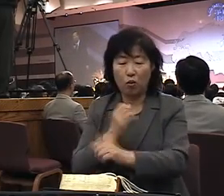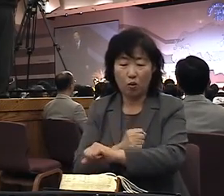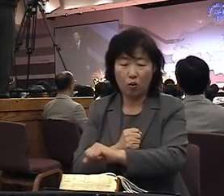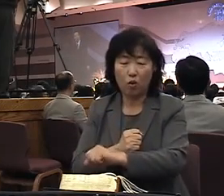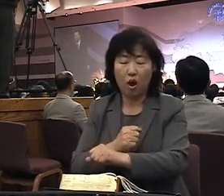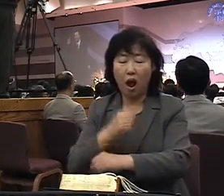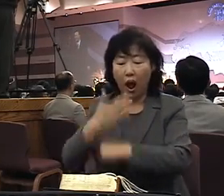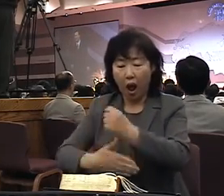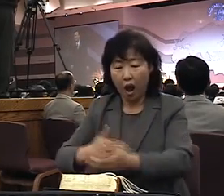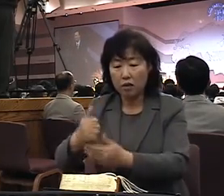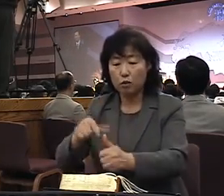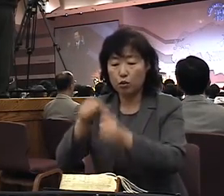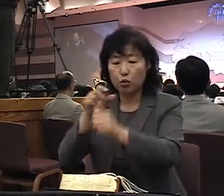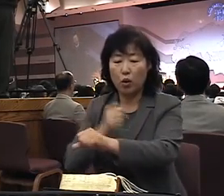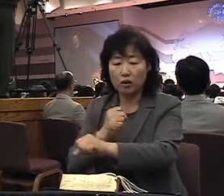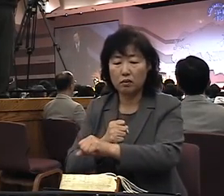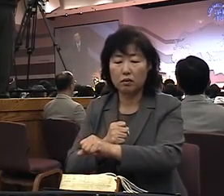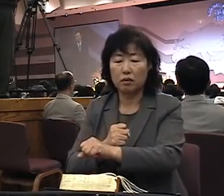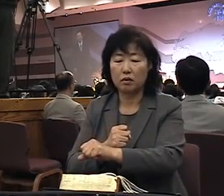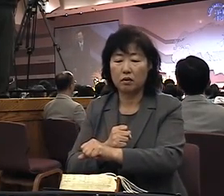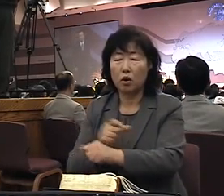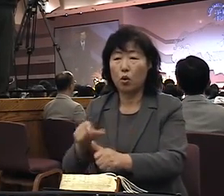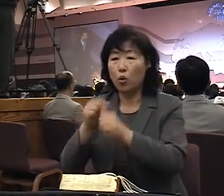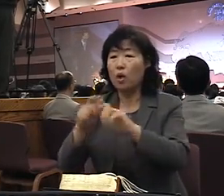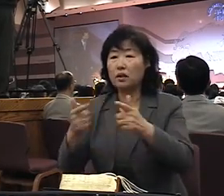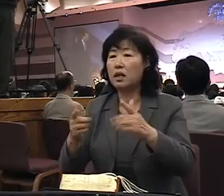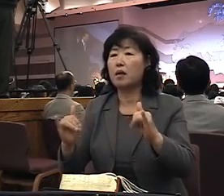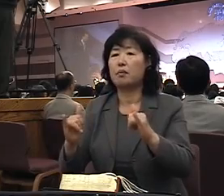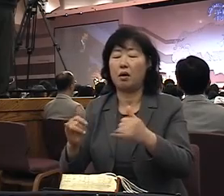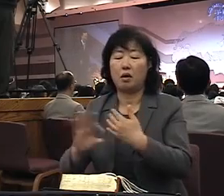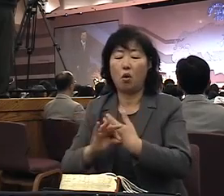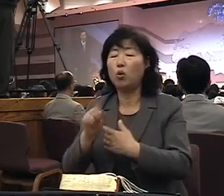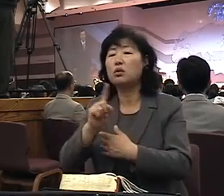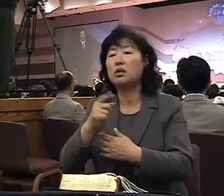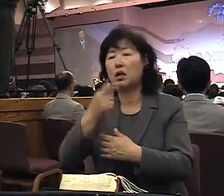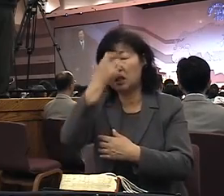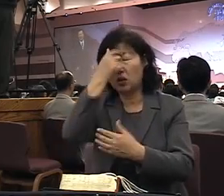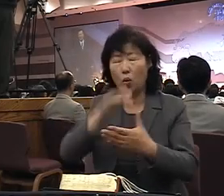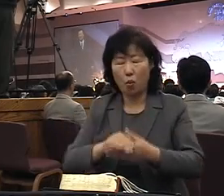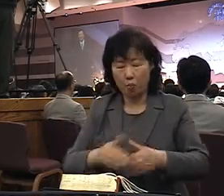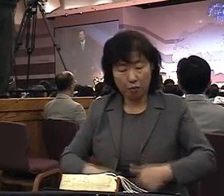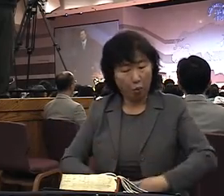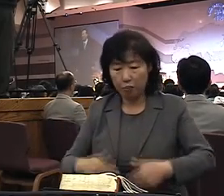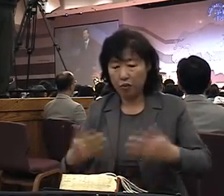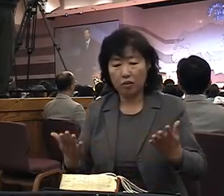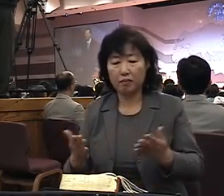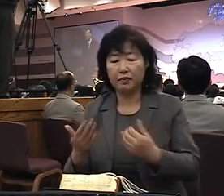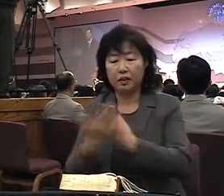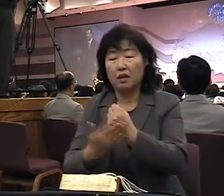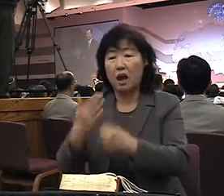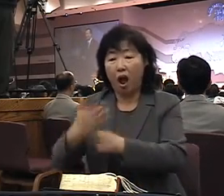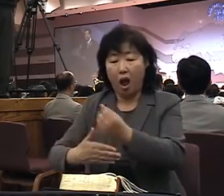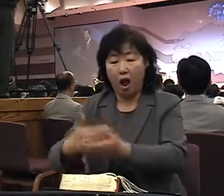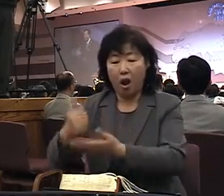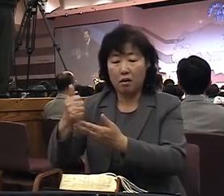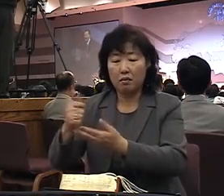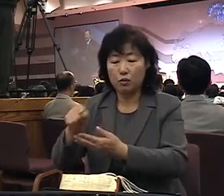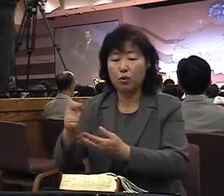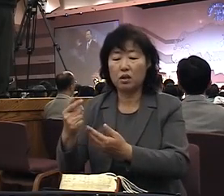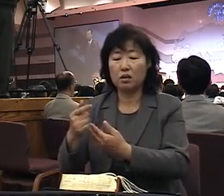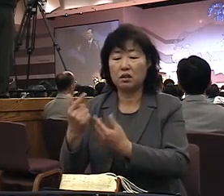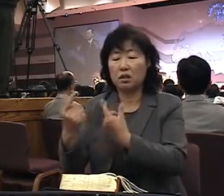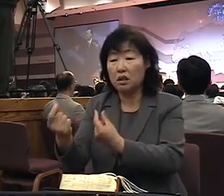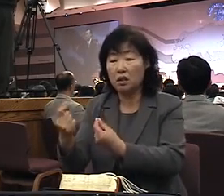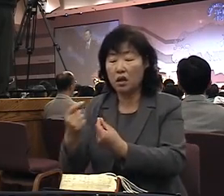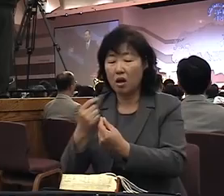하나님이 구속하시는 분이 아니라면 기도할 필요가 없죠. 하나님이 구속하시는 은혜의 하나님이 되시지 않는다면 우리는